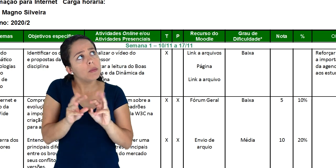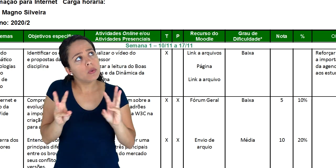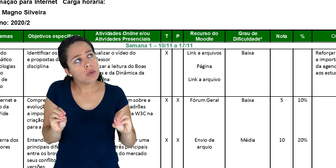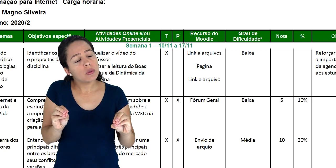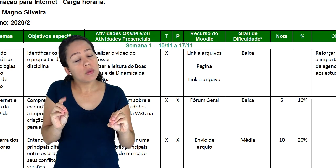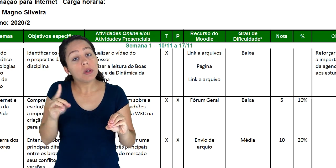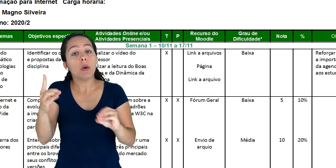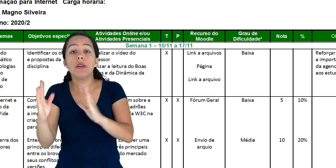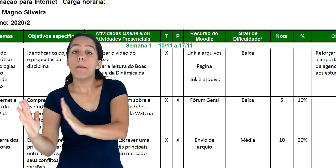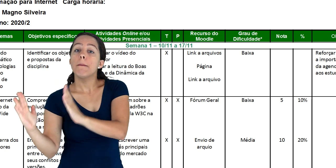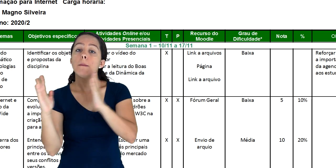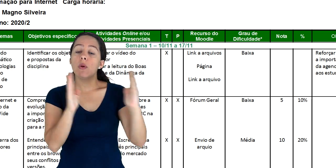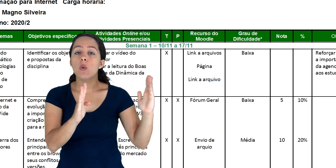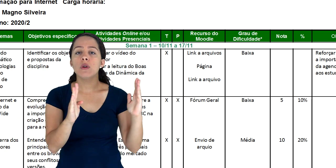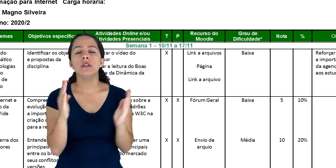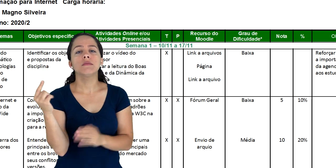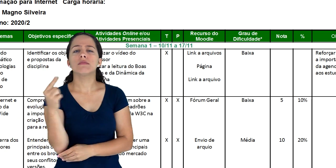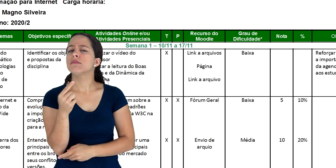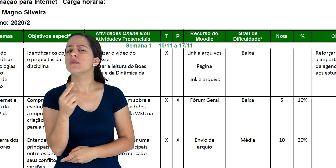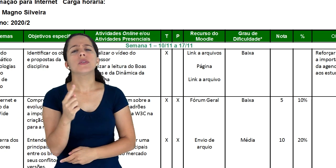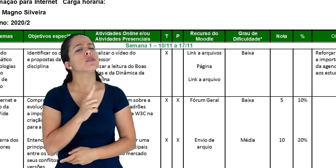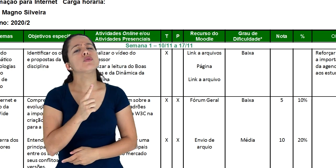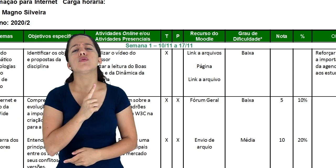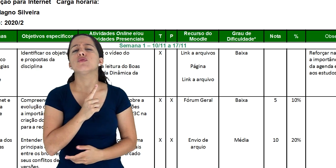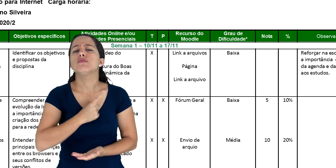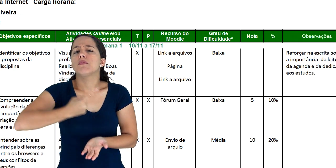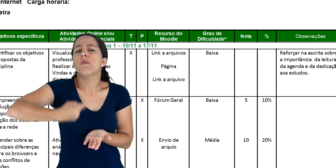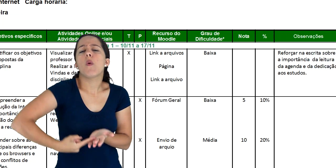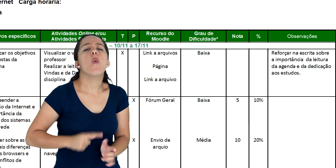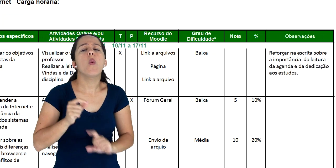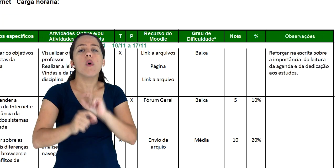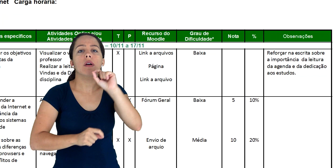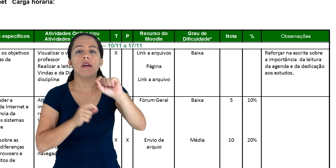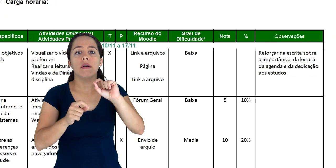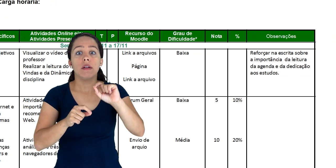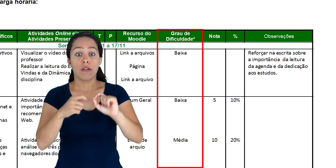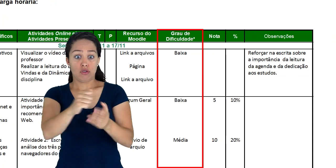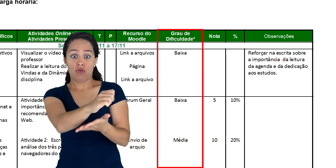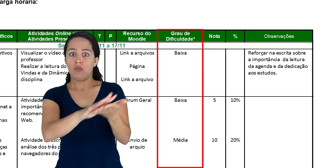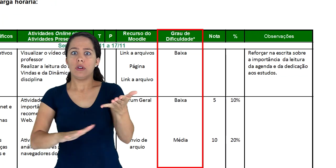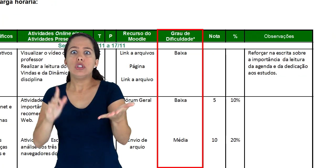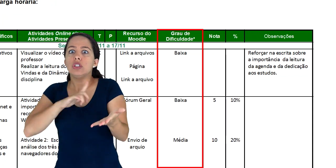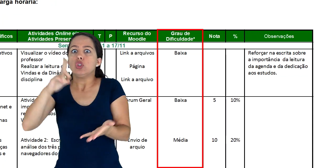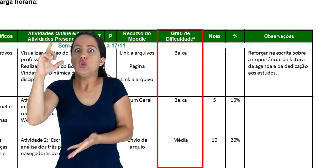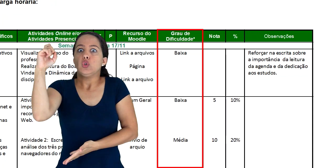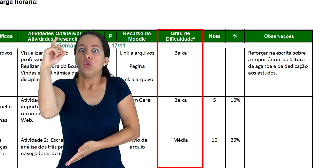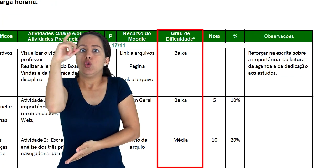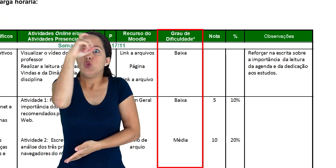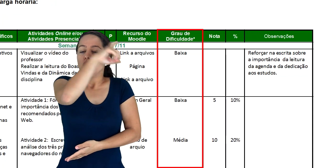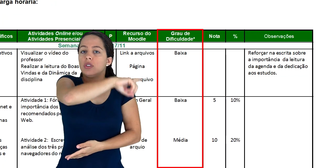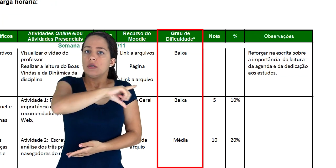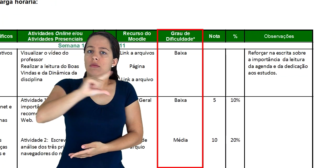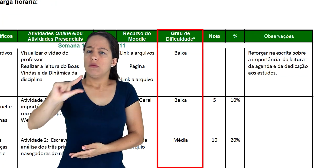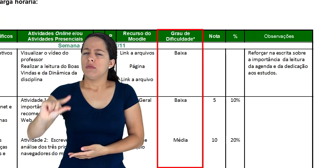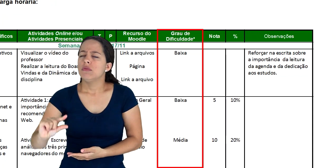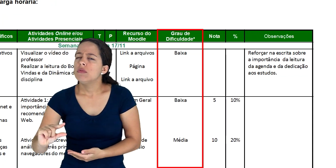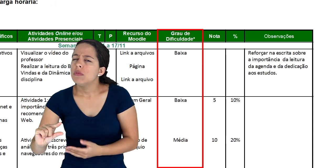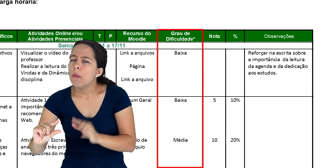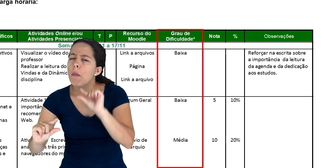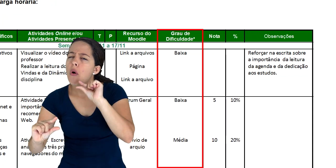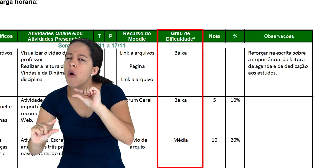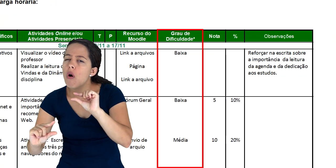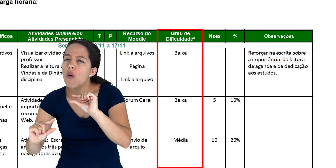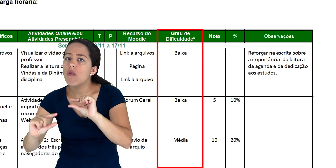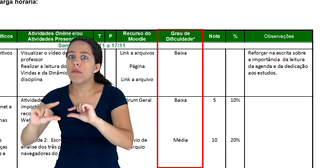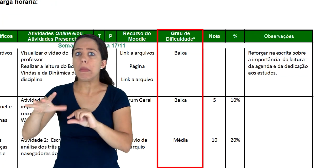recurso, a próxima coluna vai ser definido o grau de dificuldade, que a gente classifica